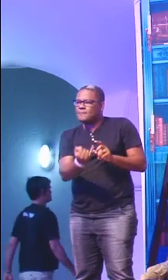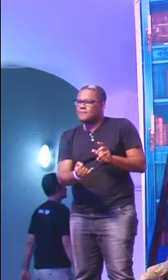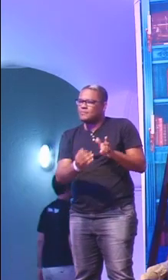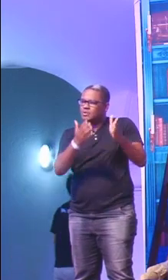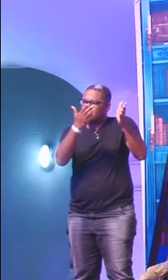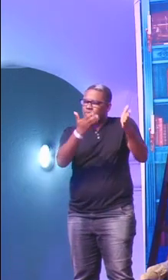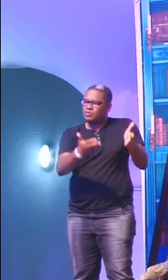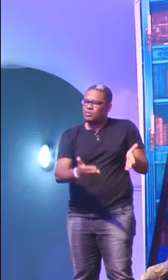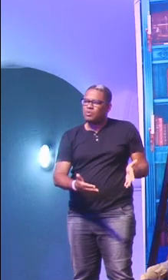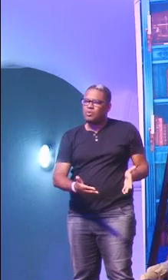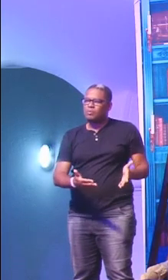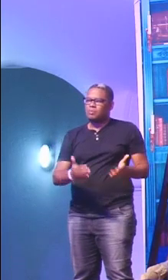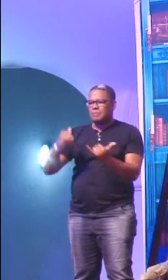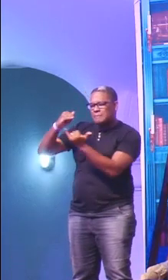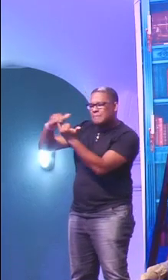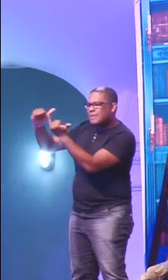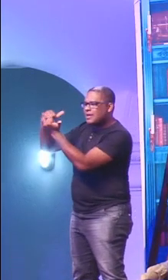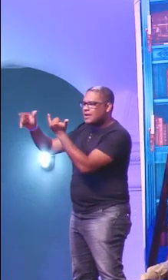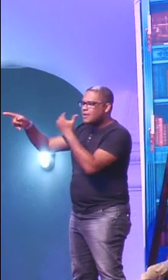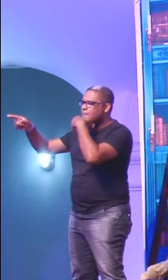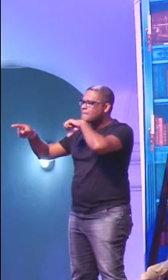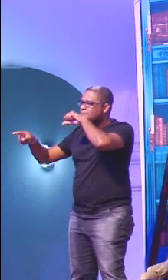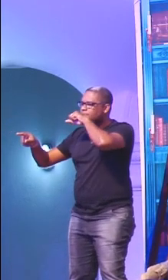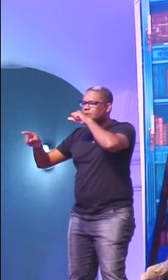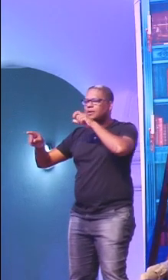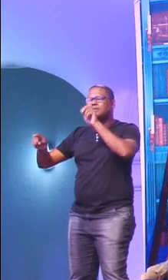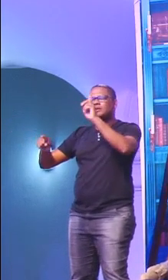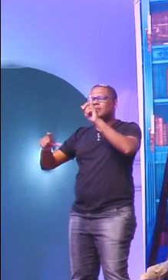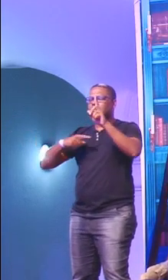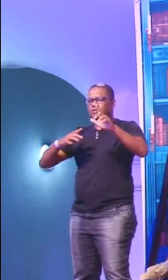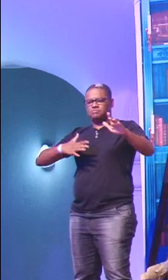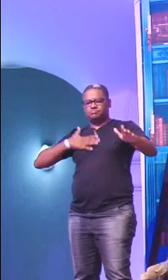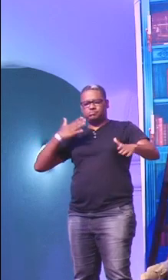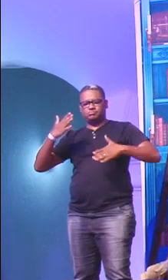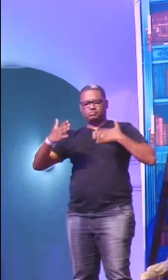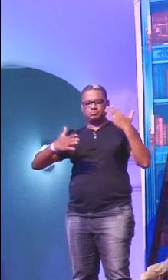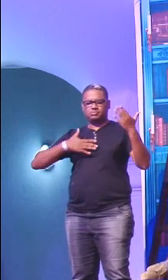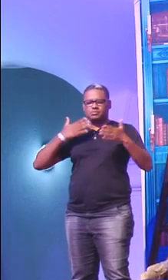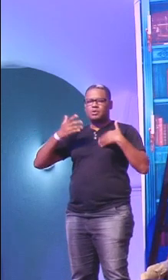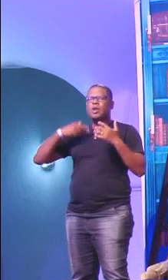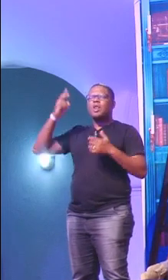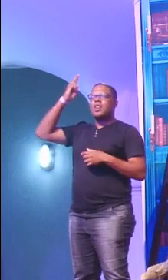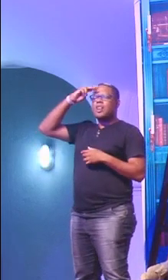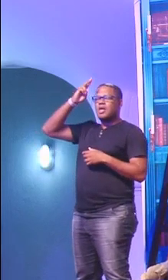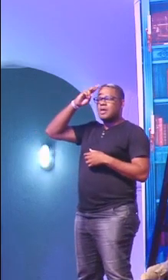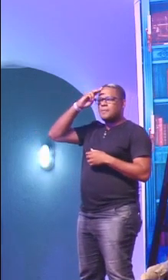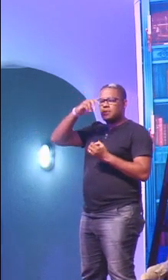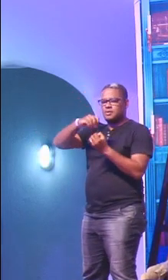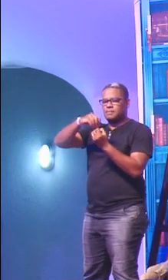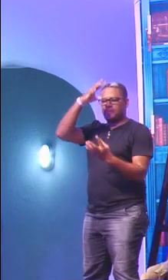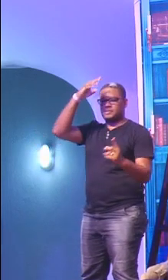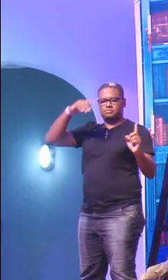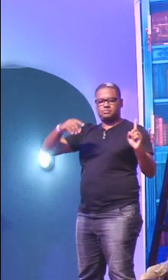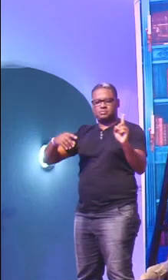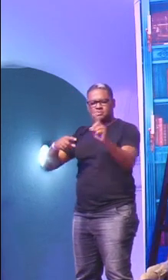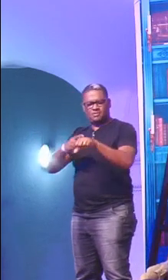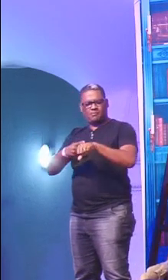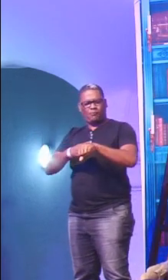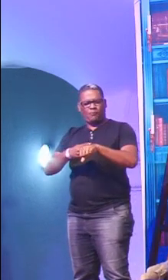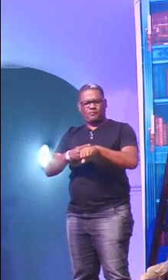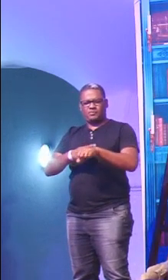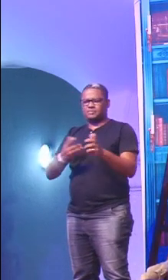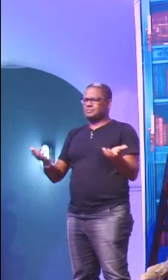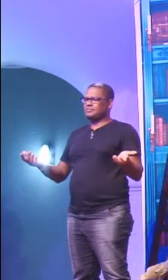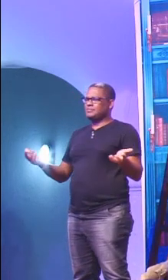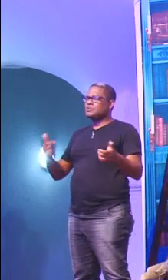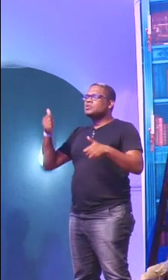pareciam. Era cheio de surpresas, tanto quanto o pai. Lembro-me que quando apareceu nu em nosso quintal.